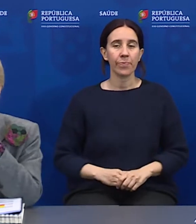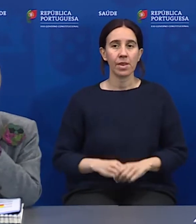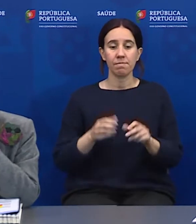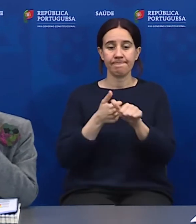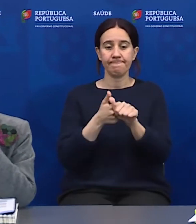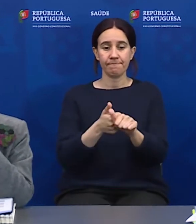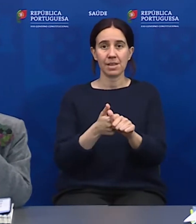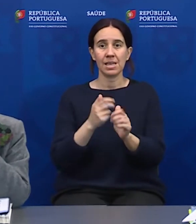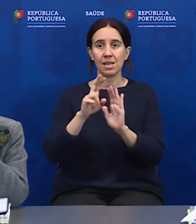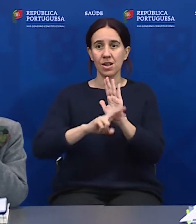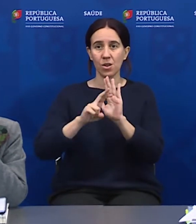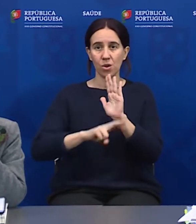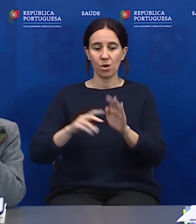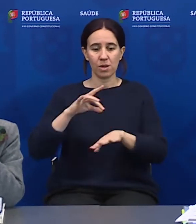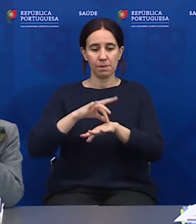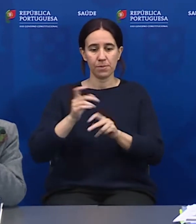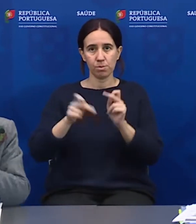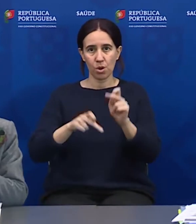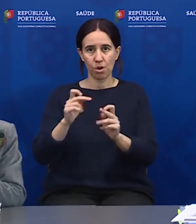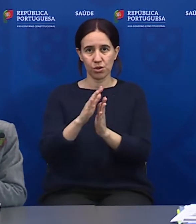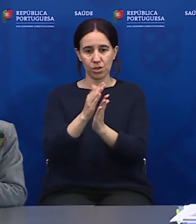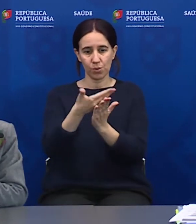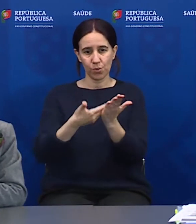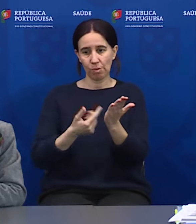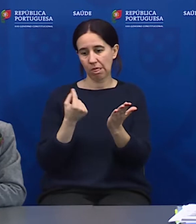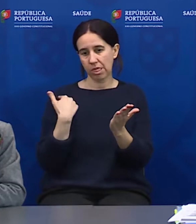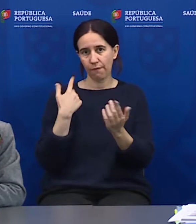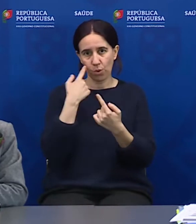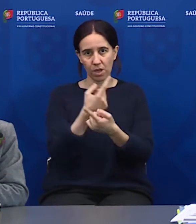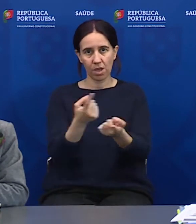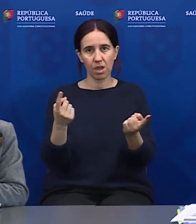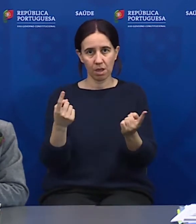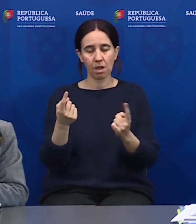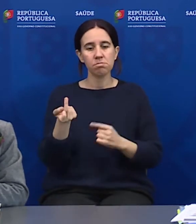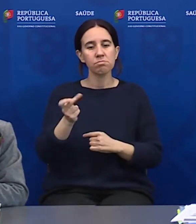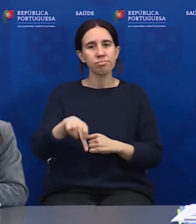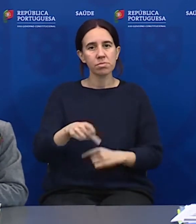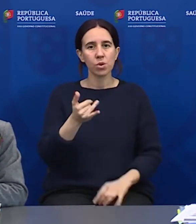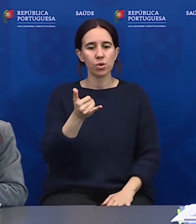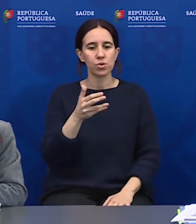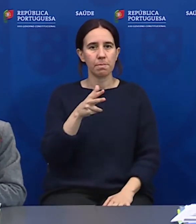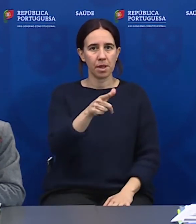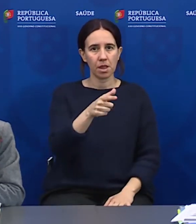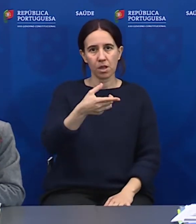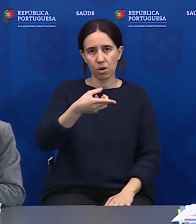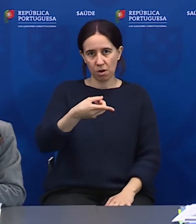Conforme o relatório epidemiológico emitido há pouco, registam-se